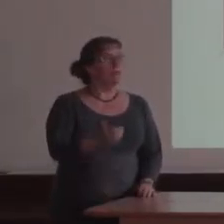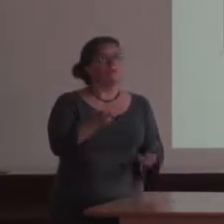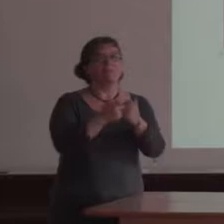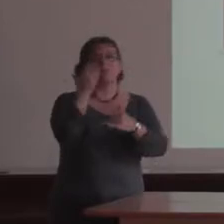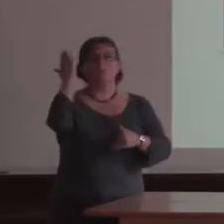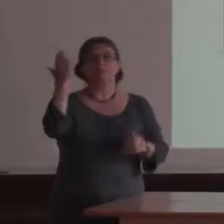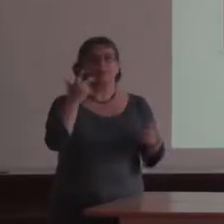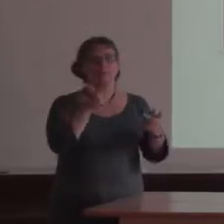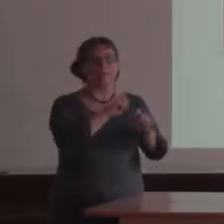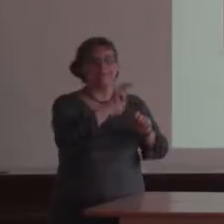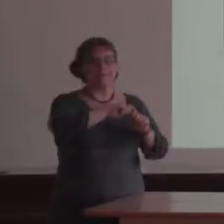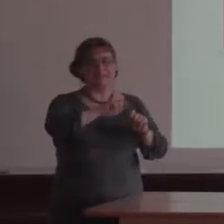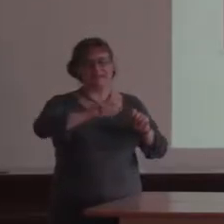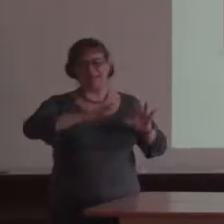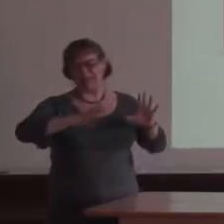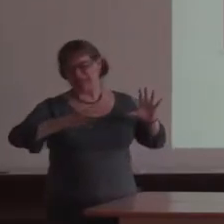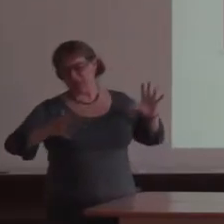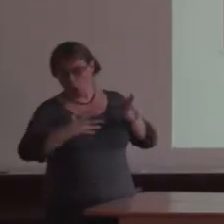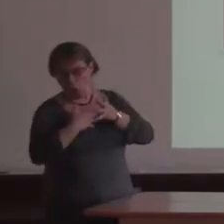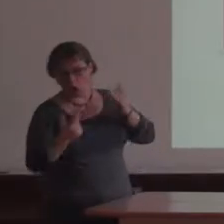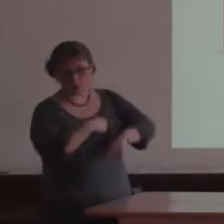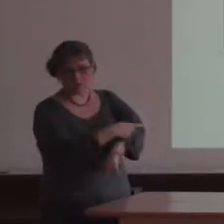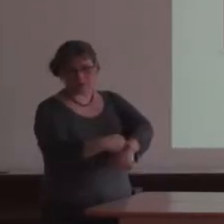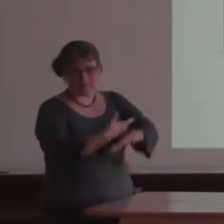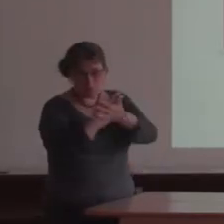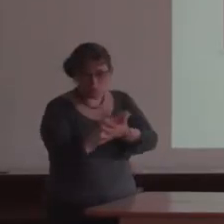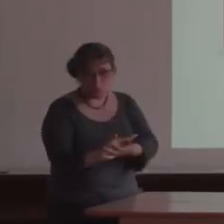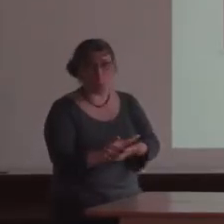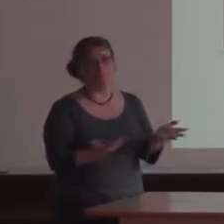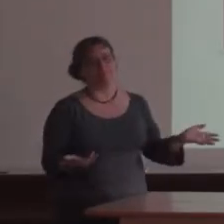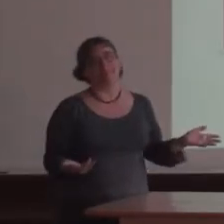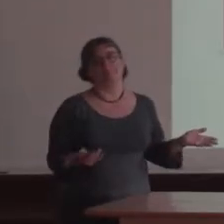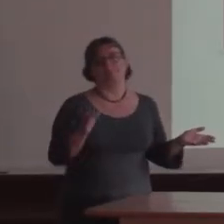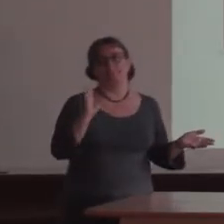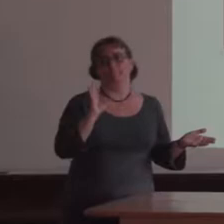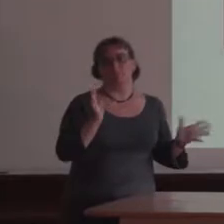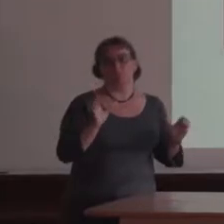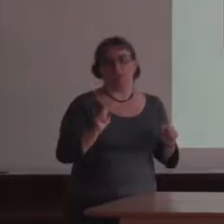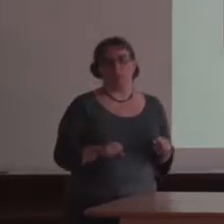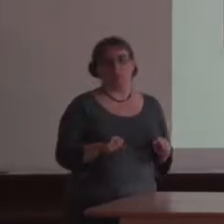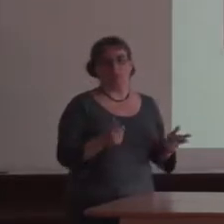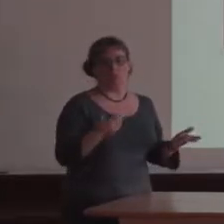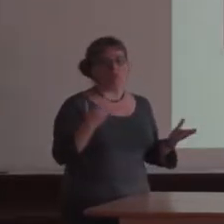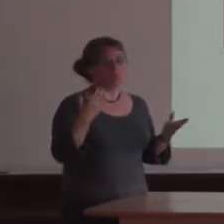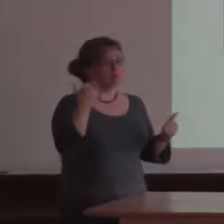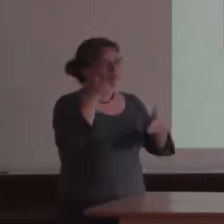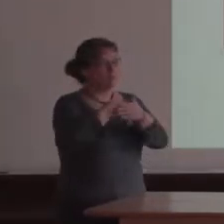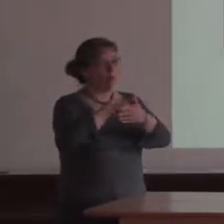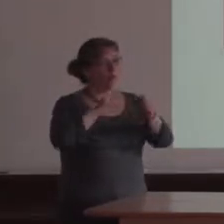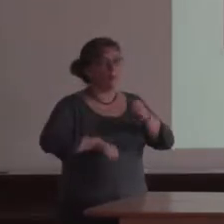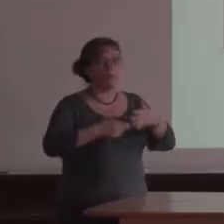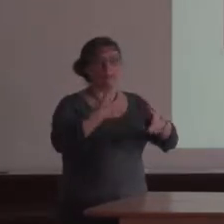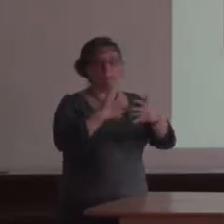qui met du temps à s'exécuter sur votre laptop, il a peut-être deux ou quatre processeurs votre laptop. Donc si vous